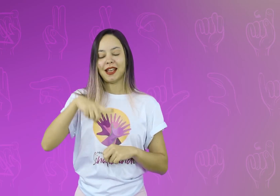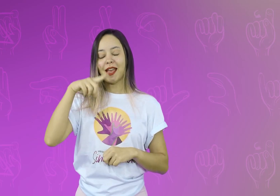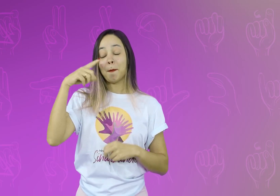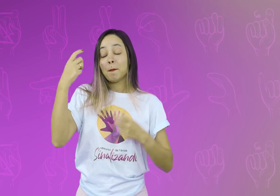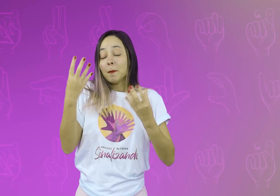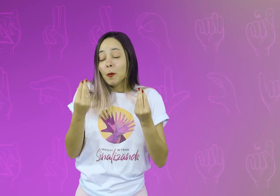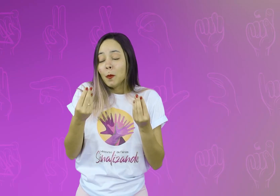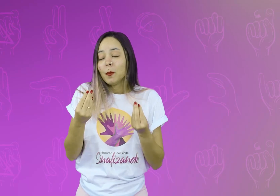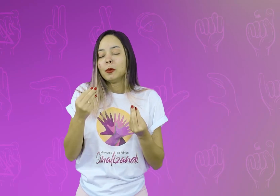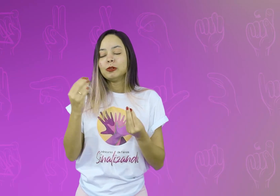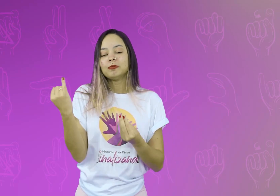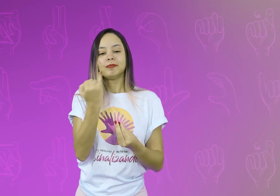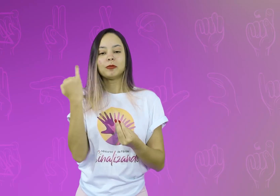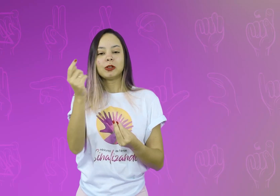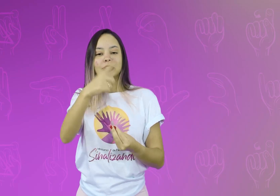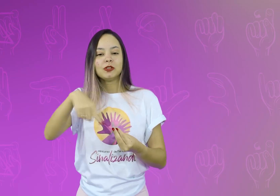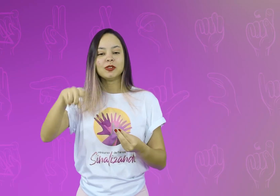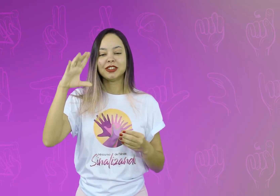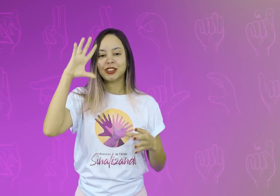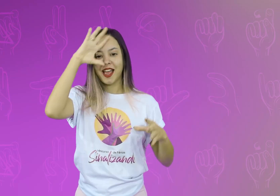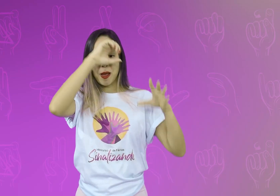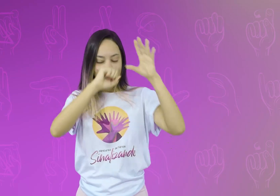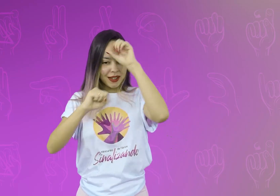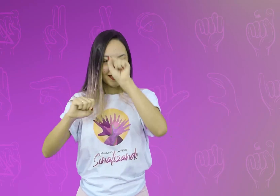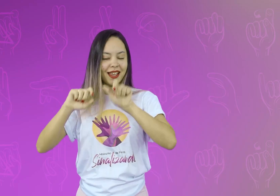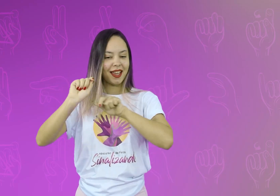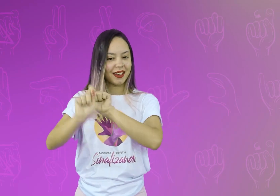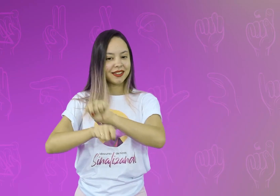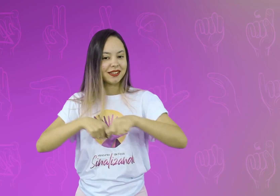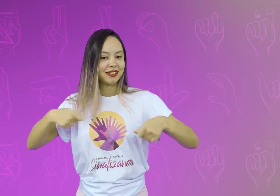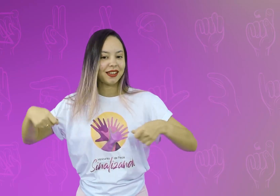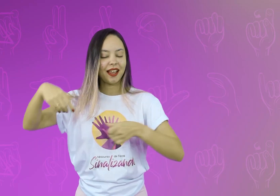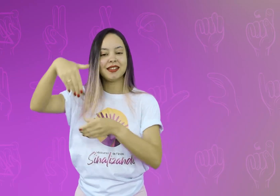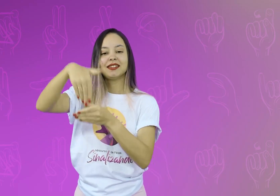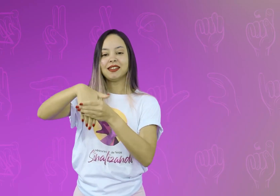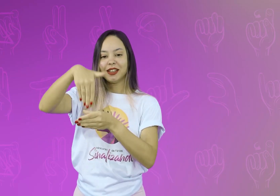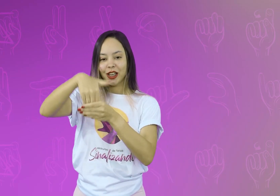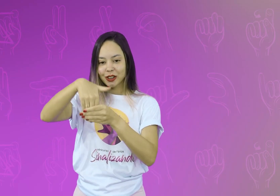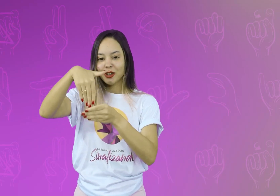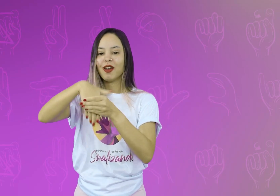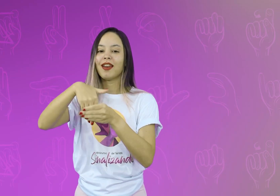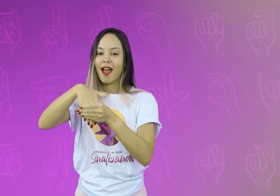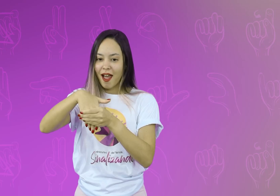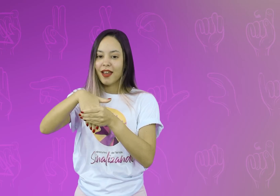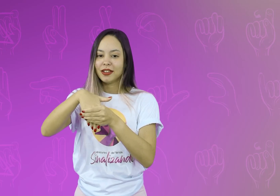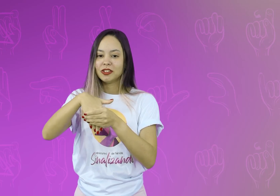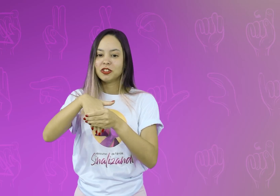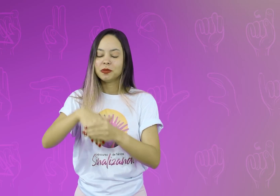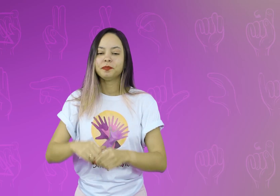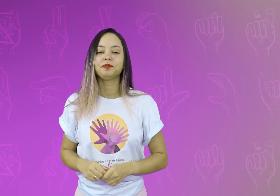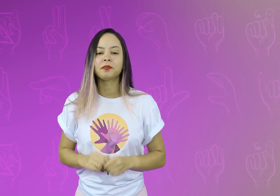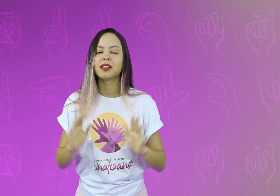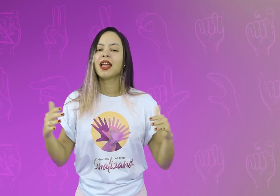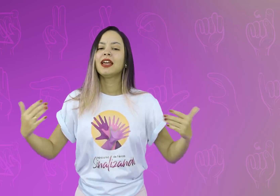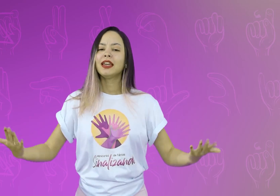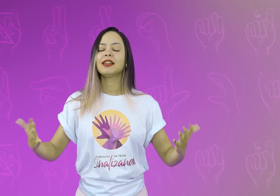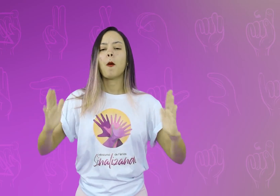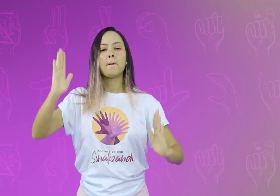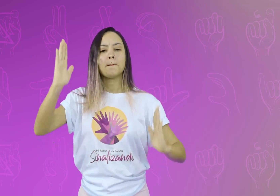Por isso que é de extrema importância que vocês sim aprendam esses sinais eleitorais,